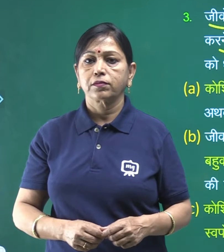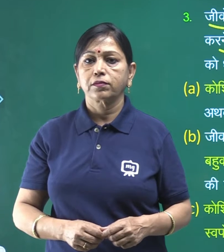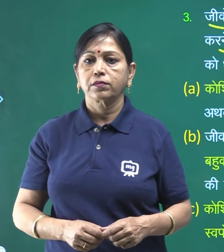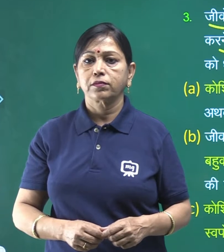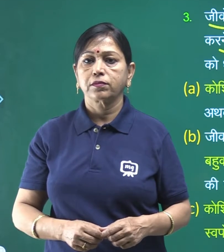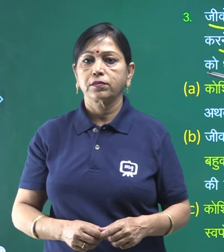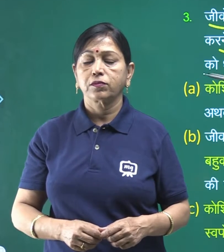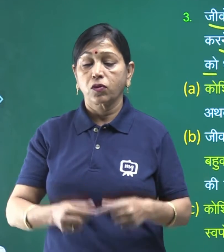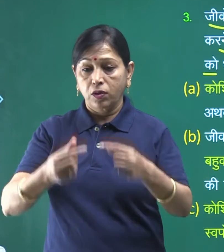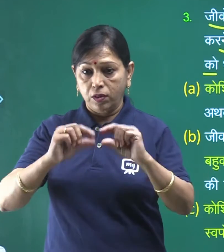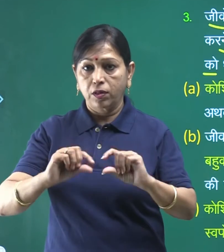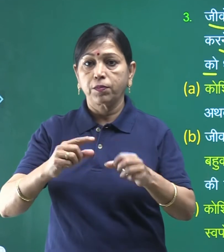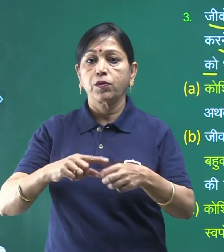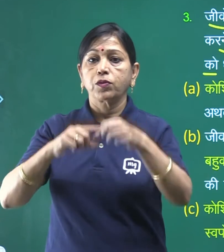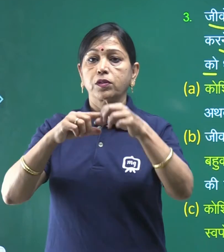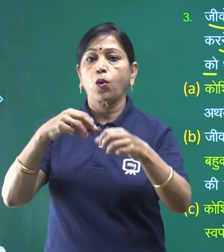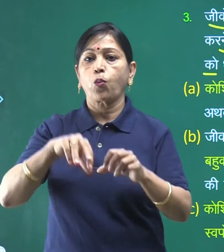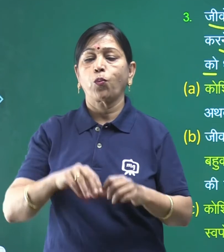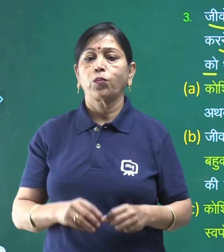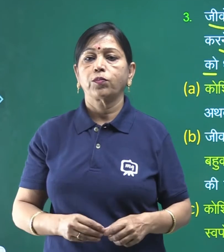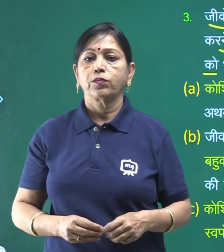निम्न विशेषताओं को